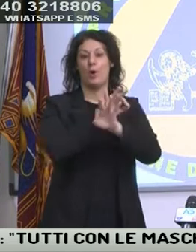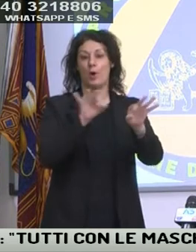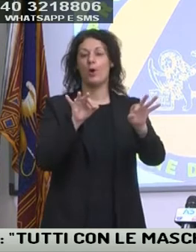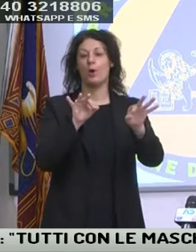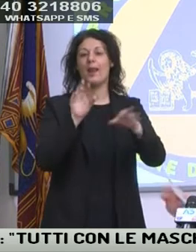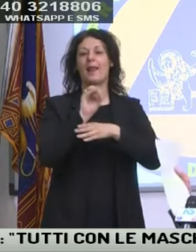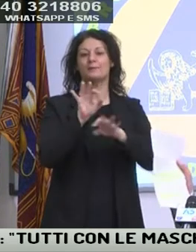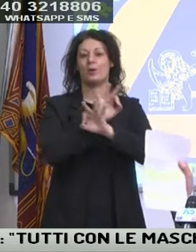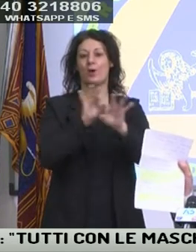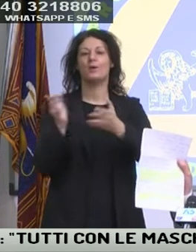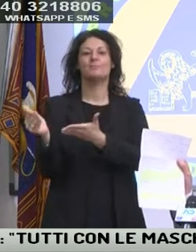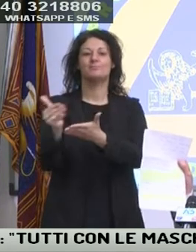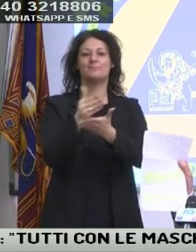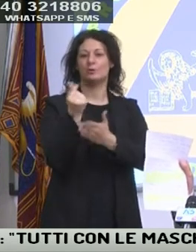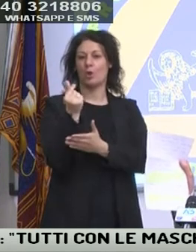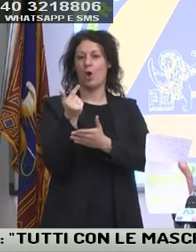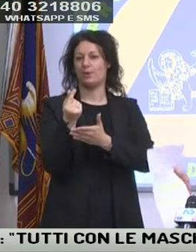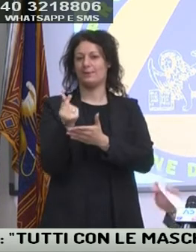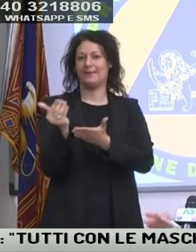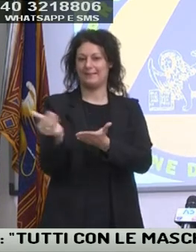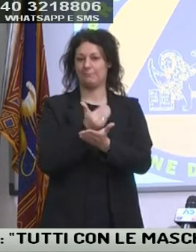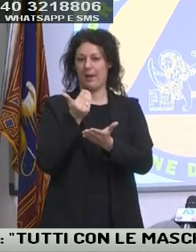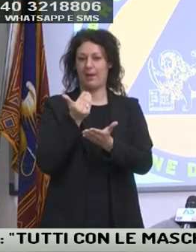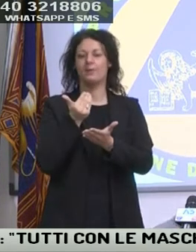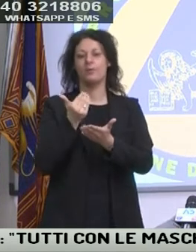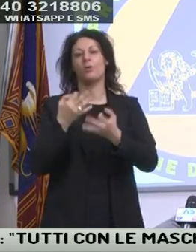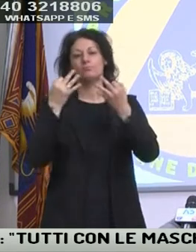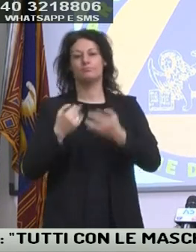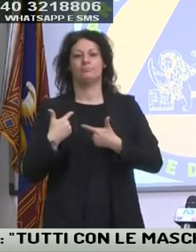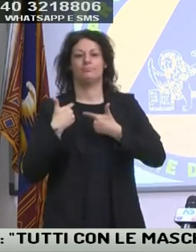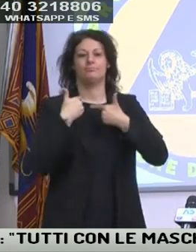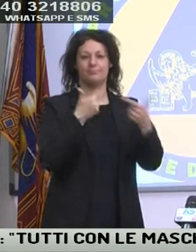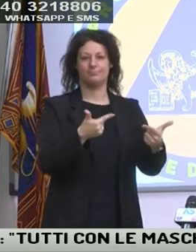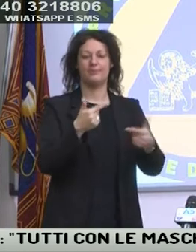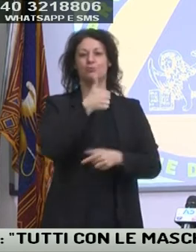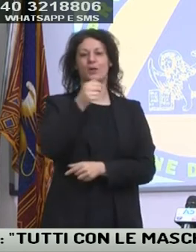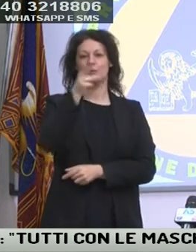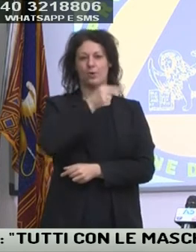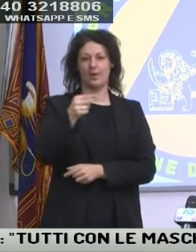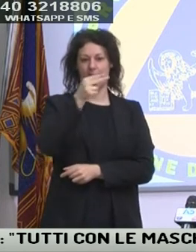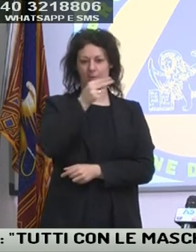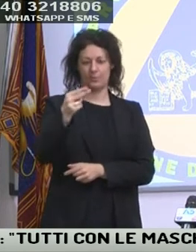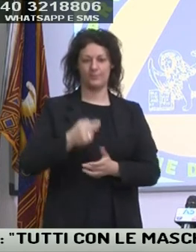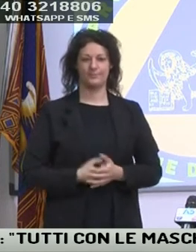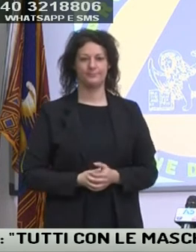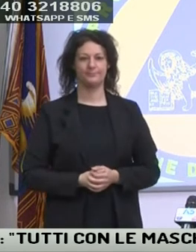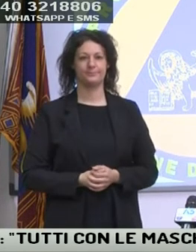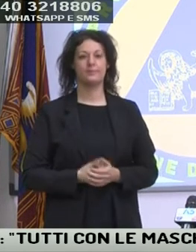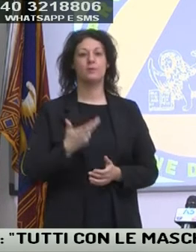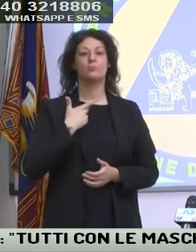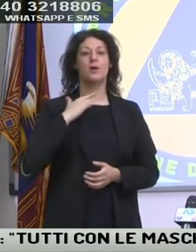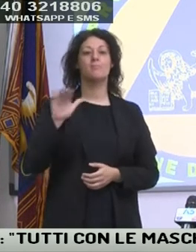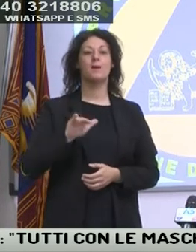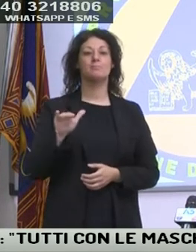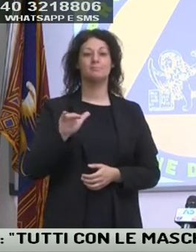euro, me li ha portati, quindi ha versato anche 100 euro per il coronavirus, quindi ringraziamo Alex Cescon. C'è una bimba